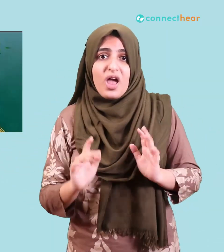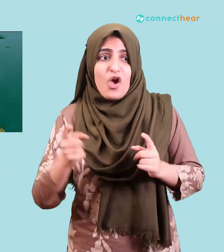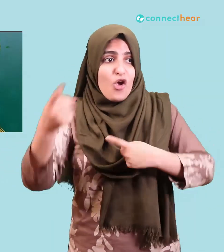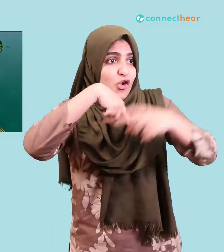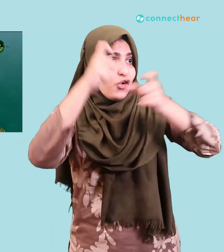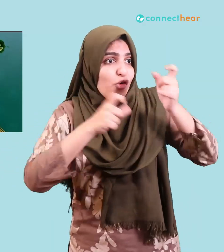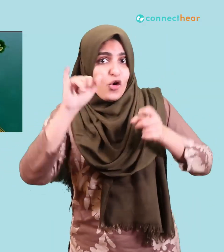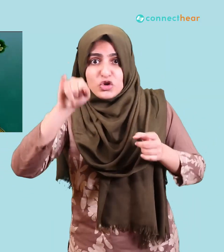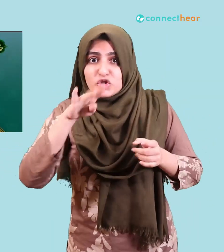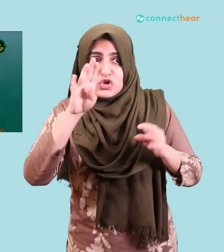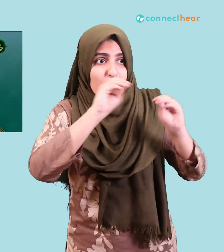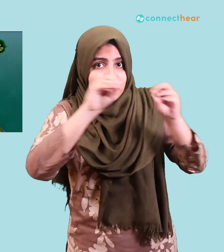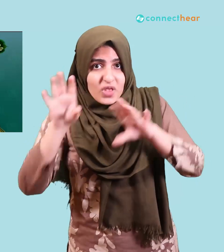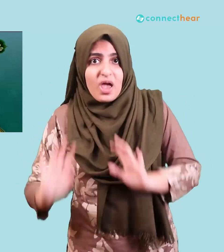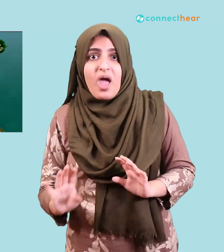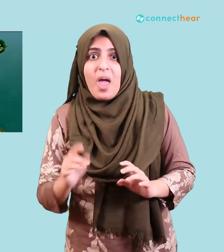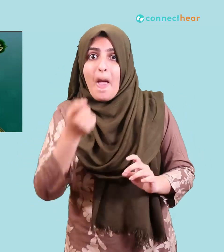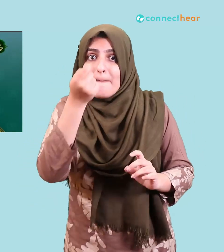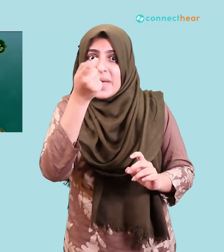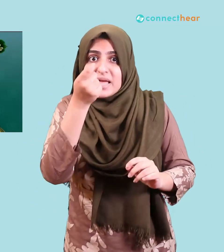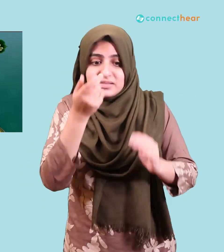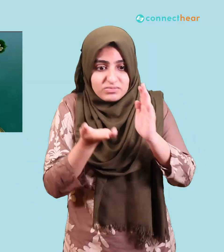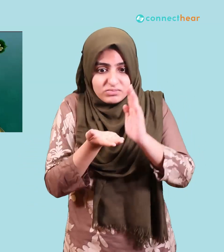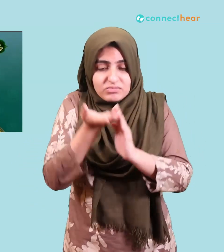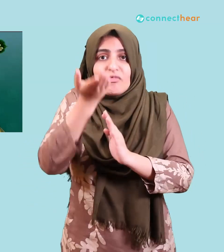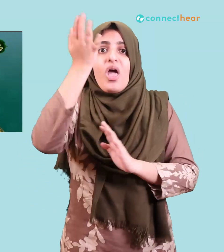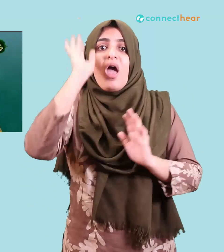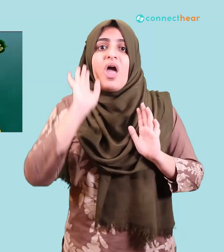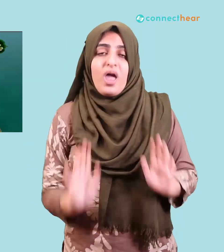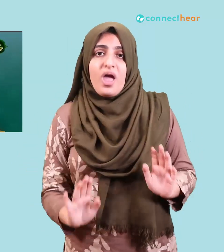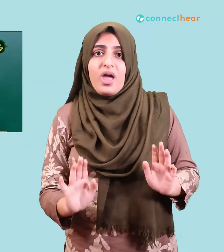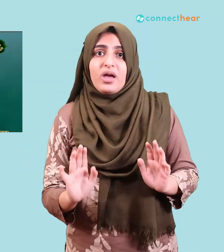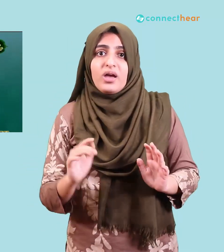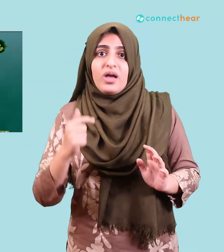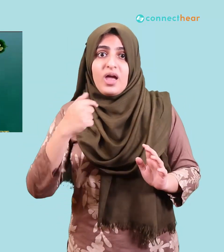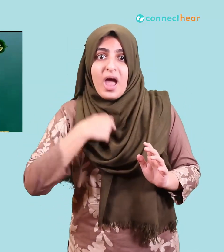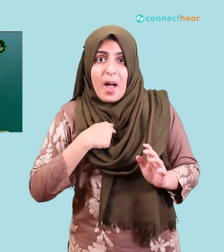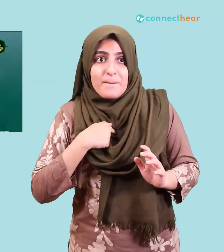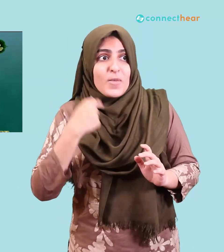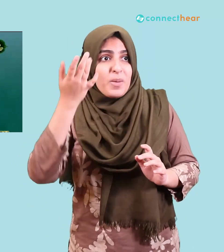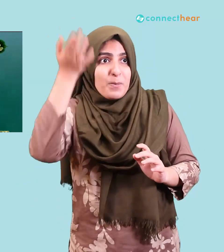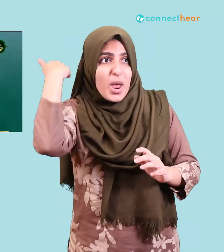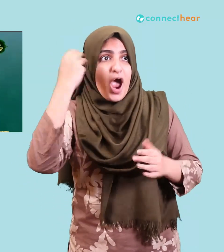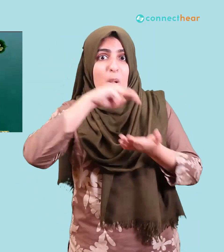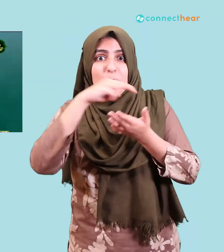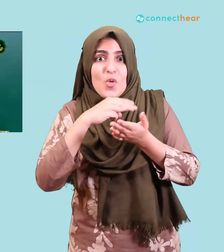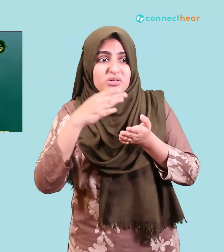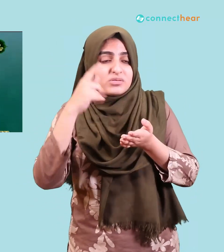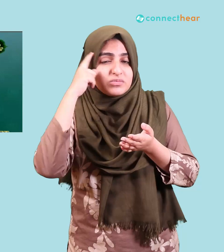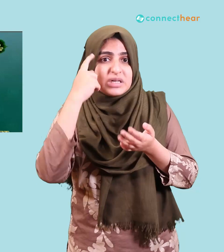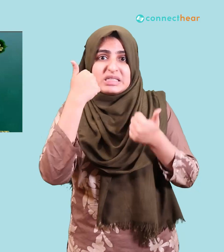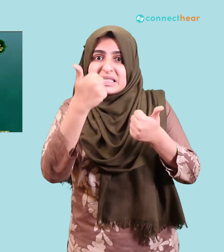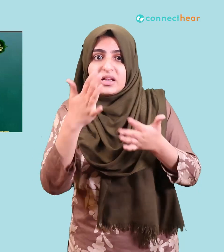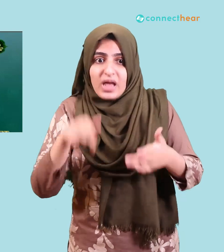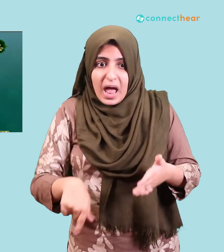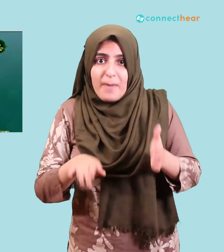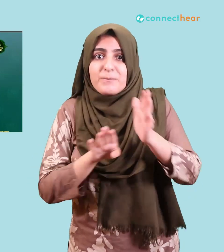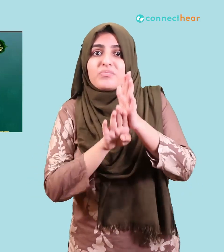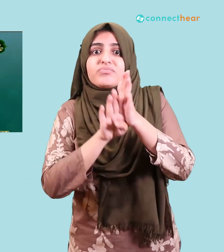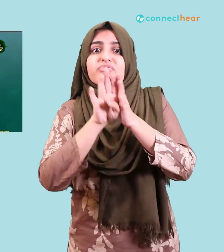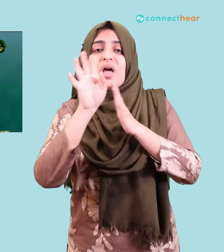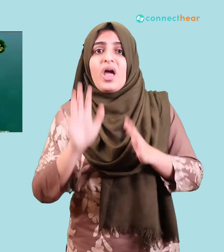روزگار مل رہا ہے، ہمارا روپیہ مضبوط ہو رہا ہے، ہمارا ملک کا ڈائریکشن ٹھیک ہے۔ تو یہ